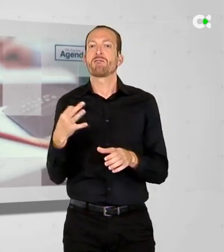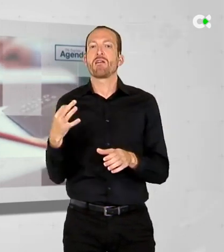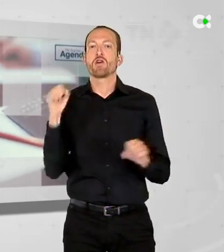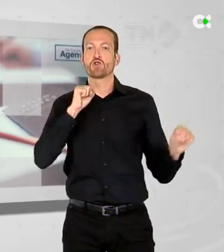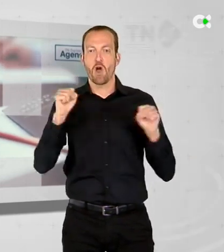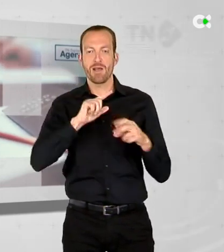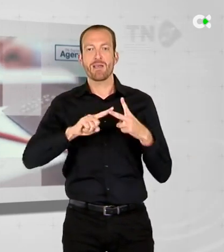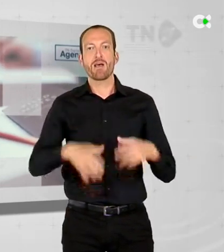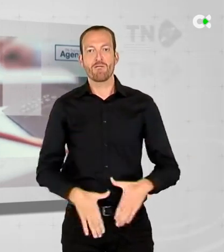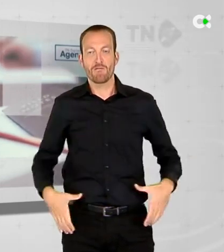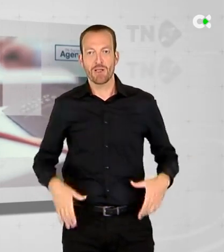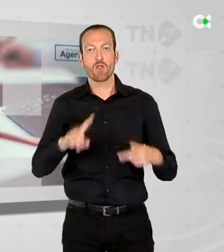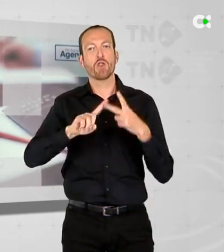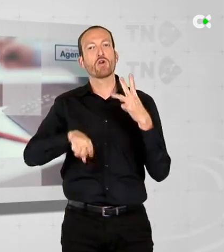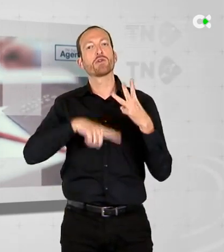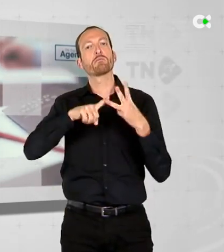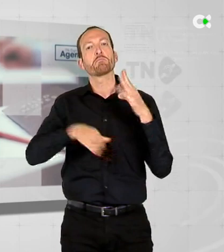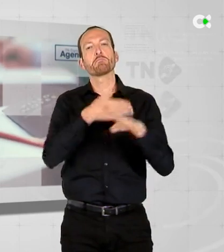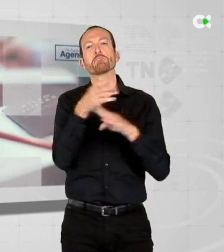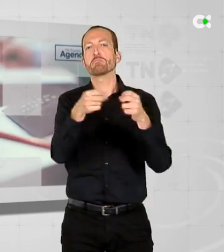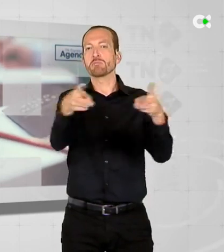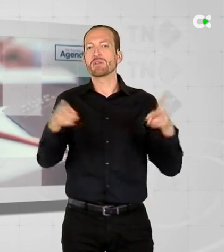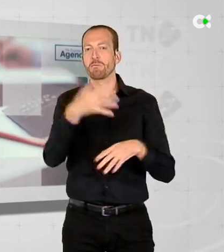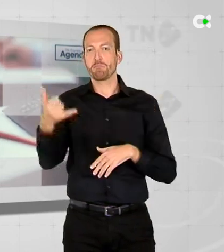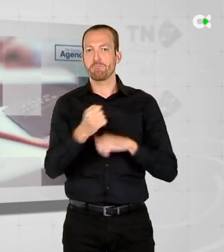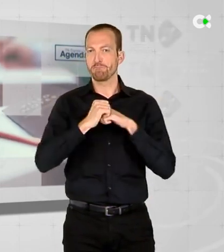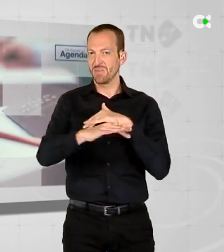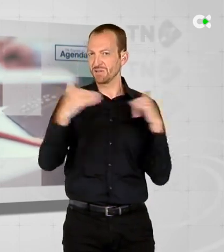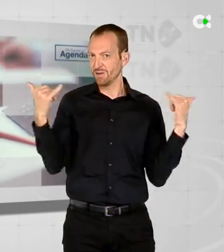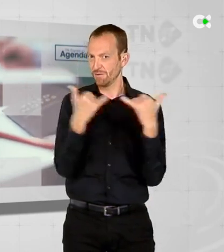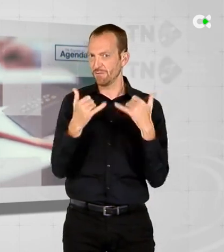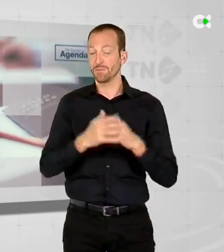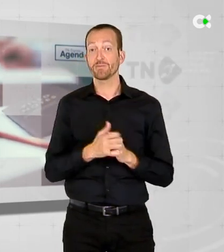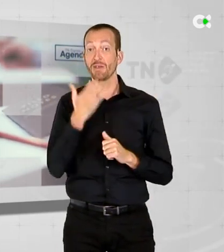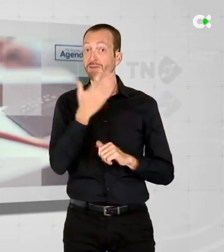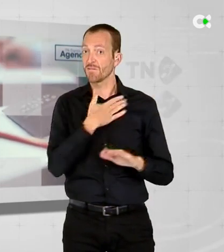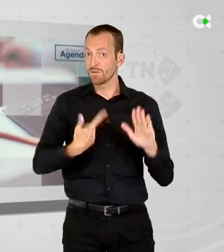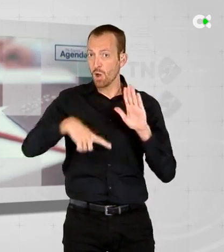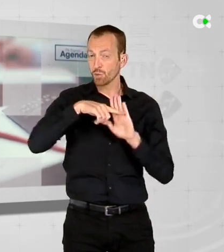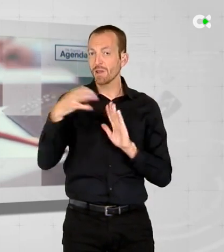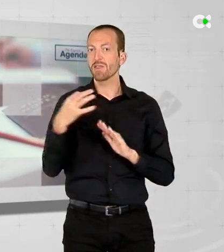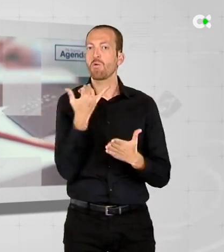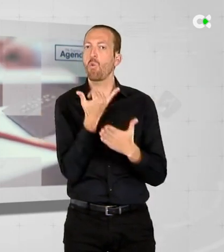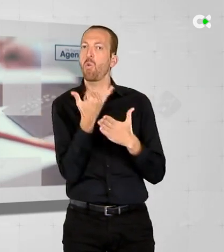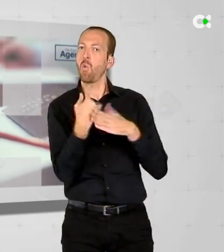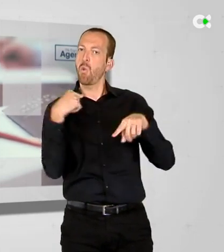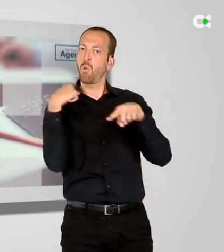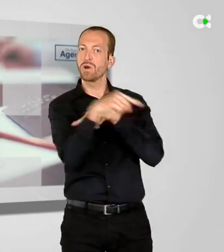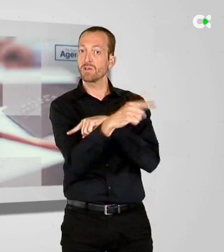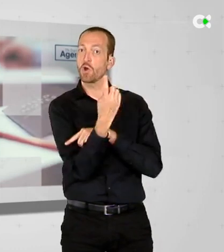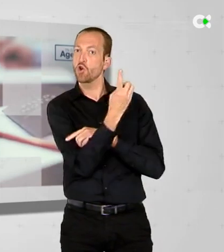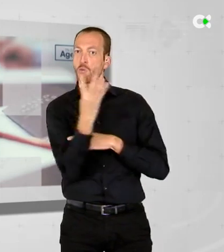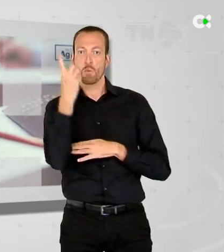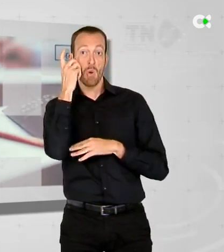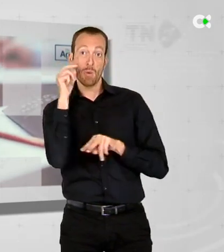toalla bañador y acercarse a las piscinas de bajamara en tenerife para inscribirse hay que enviar un whatsapp al número que aparece